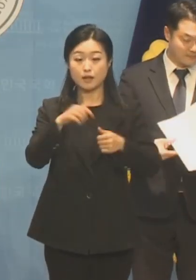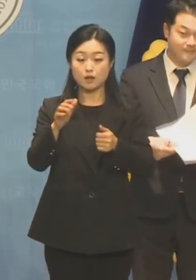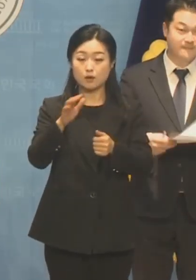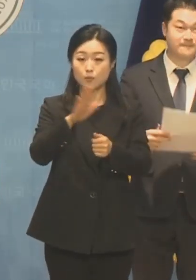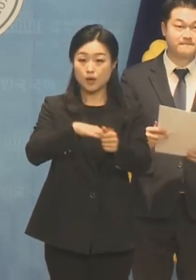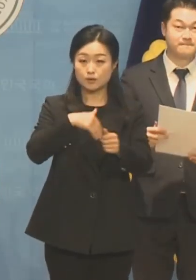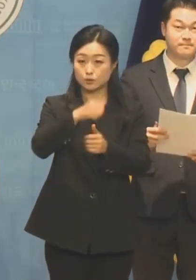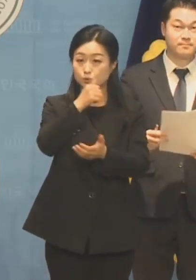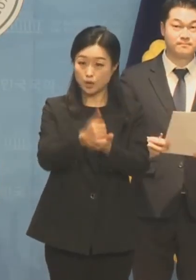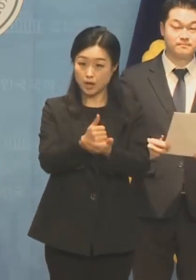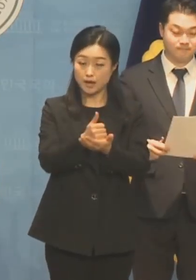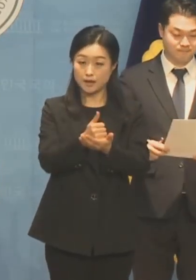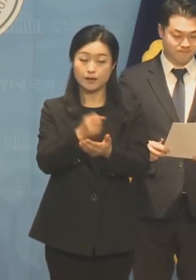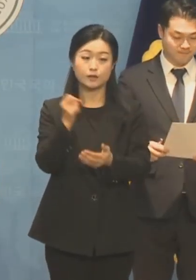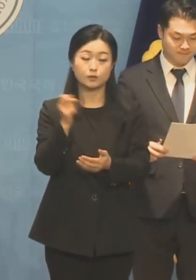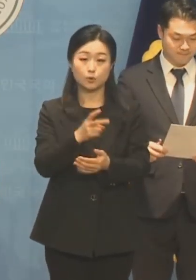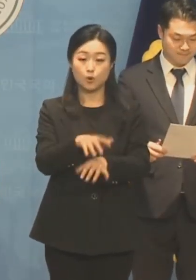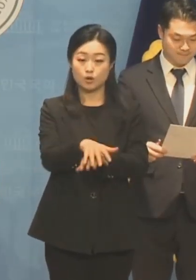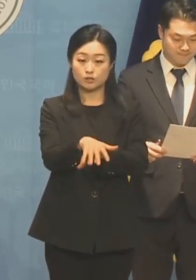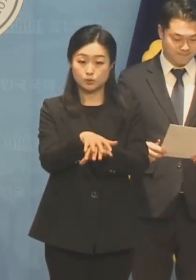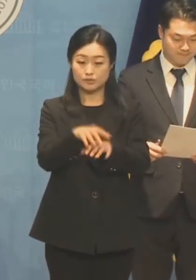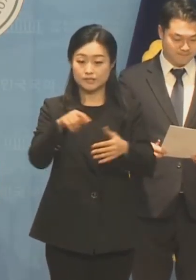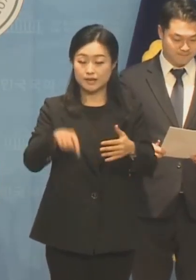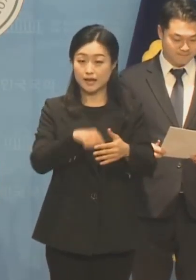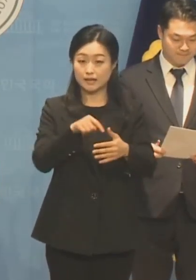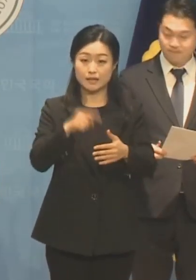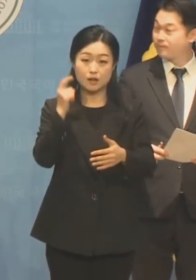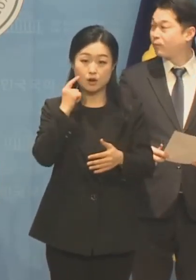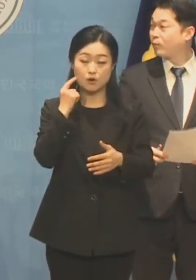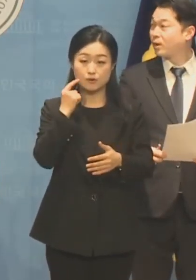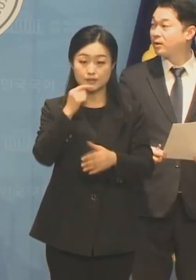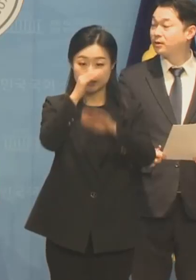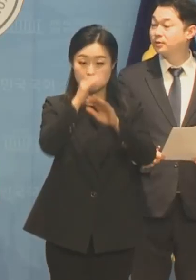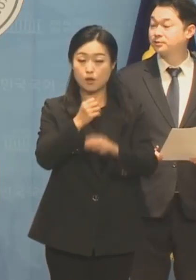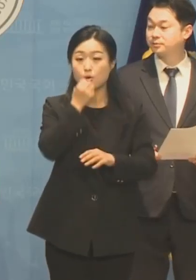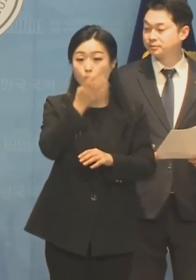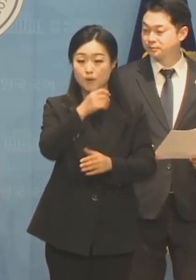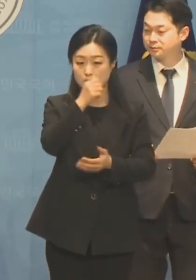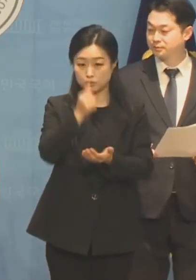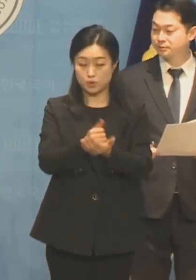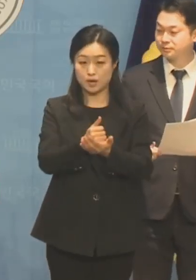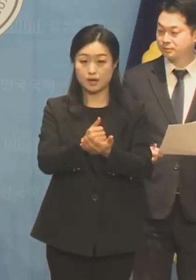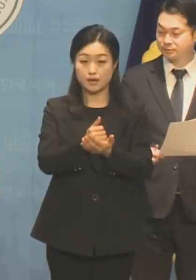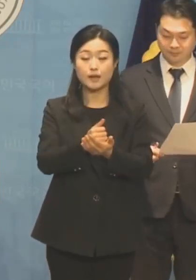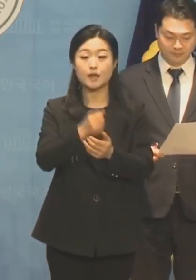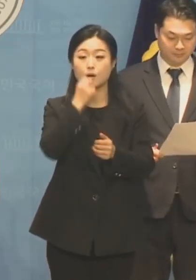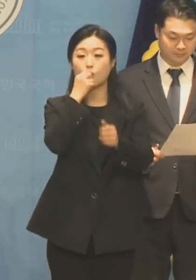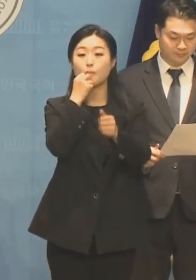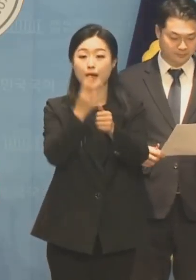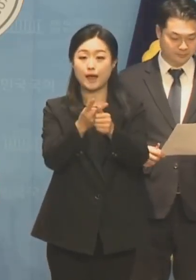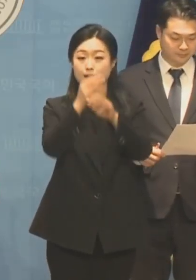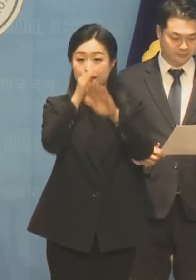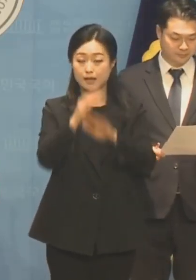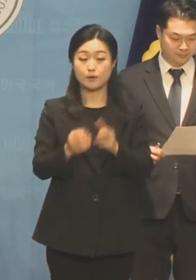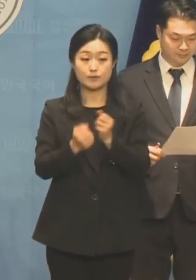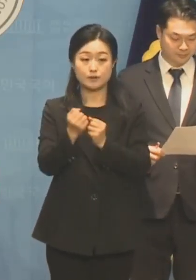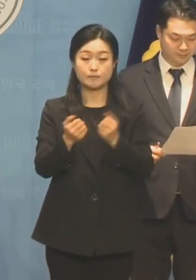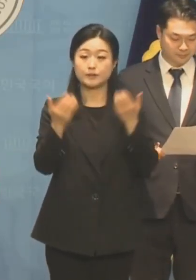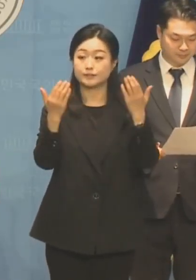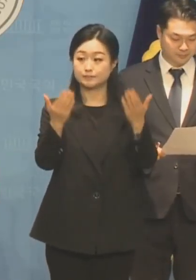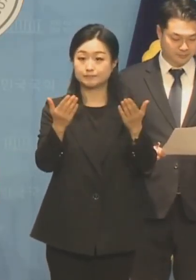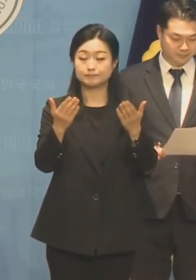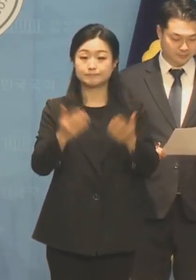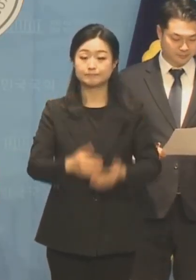유포 건에 대해서 처벌하기 위함이고요. 경찰에 고발하고자 함입니다. 이와